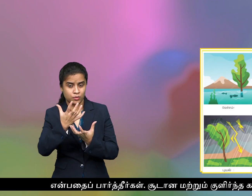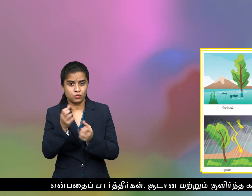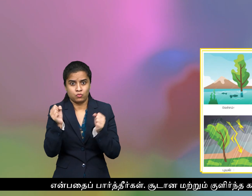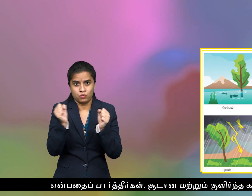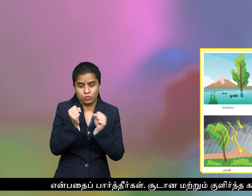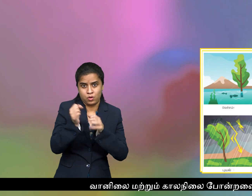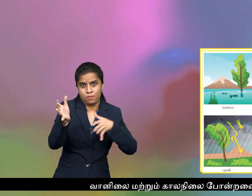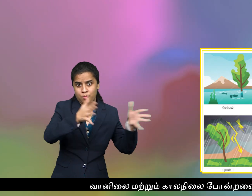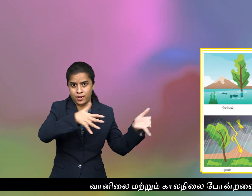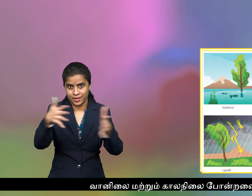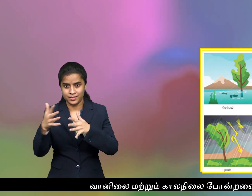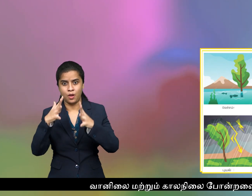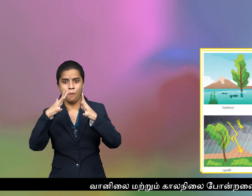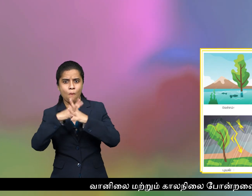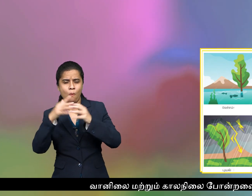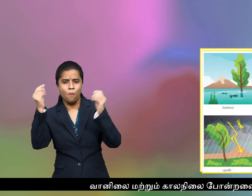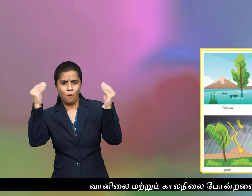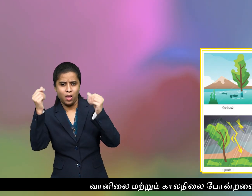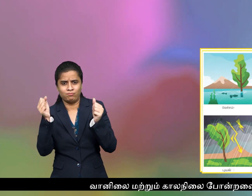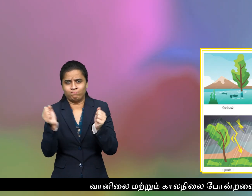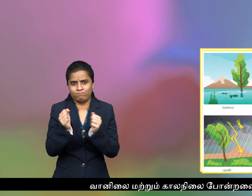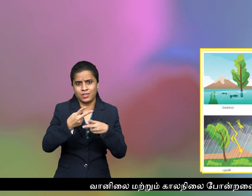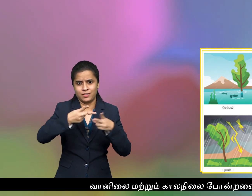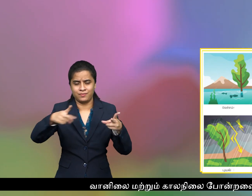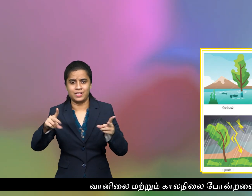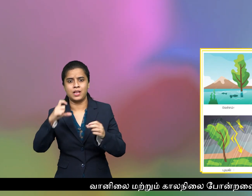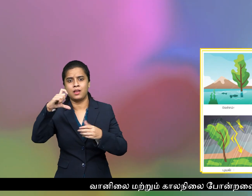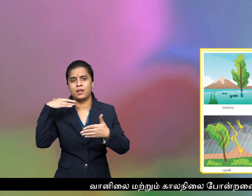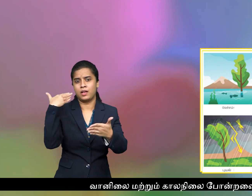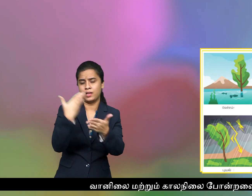குளிர்ந்த காற்று, வானிலை மற்றும் காலநிலை போன்றவை.